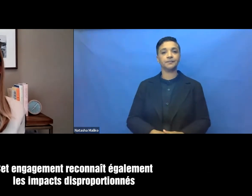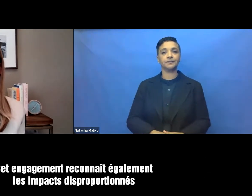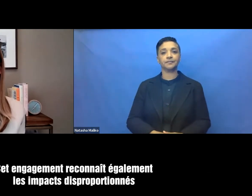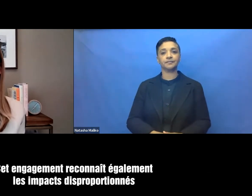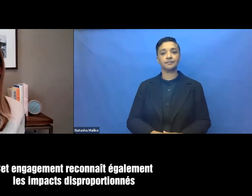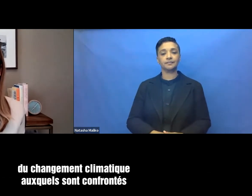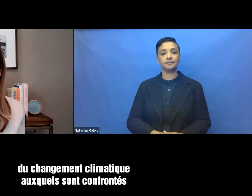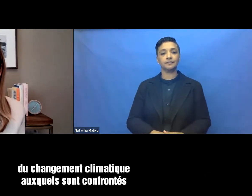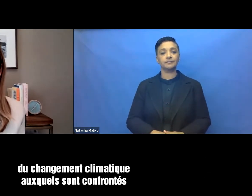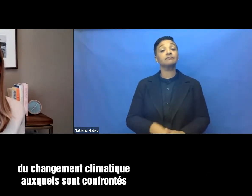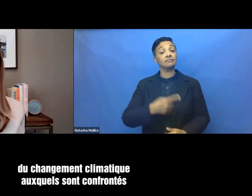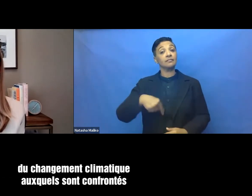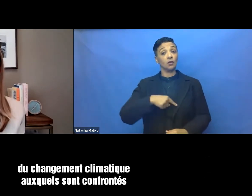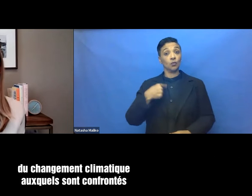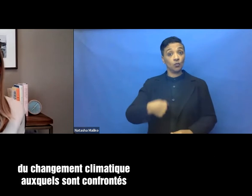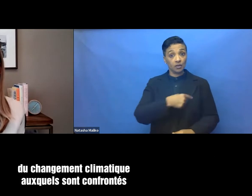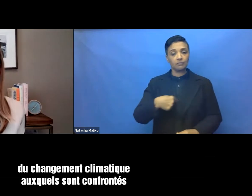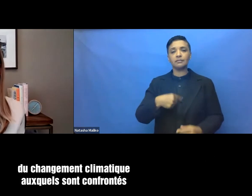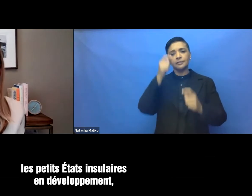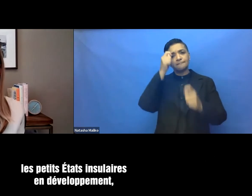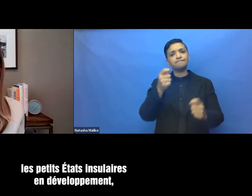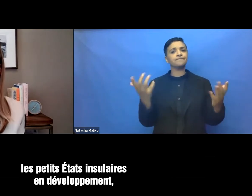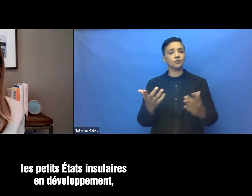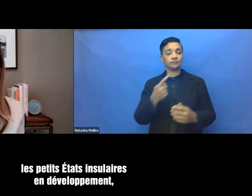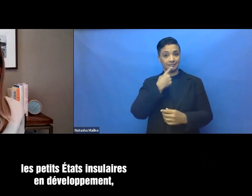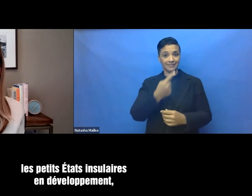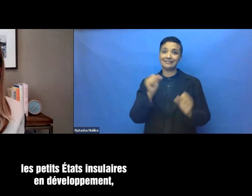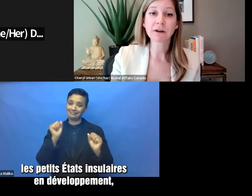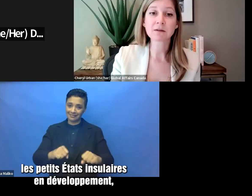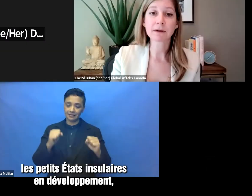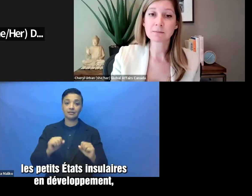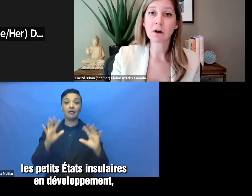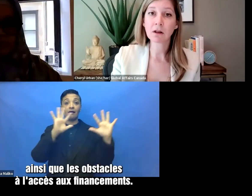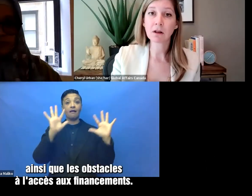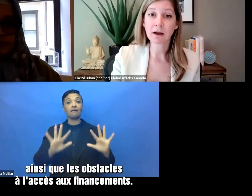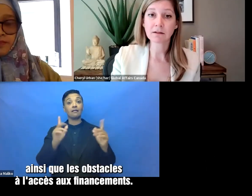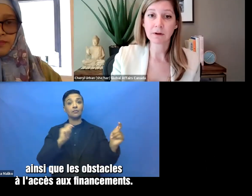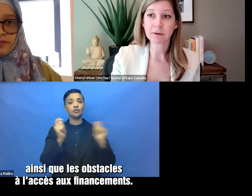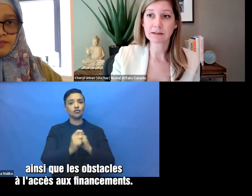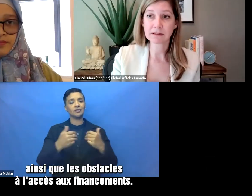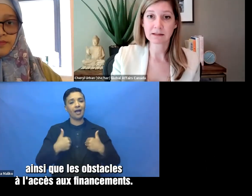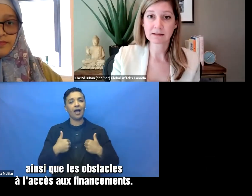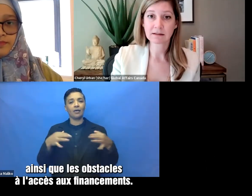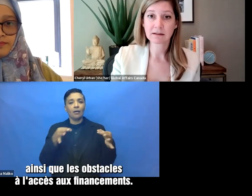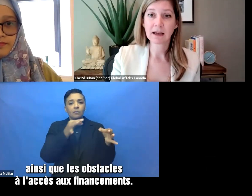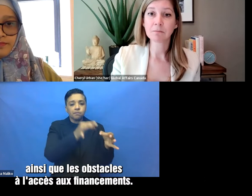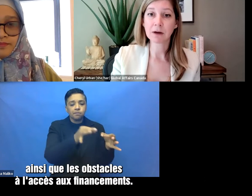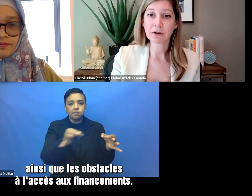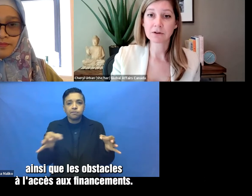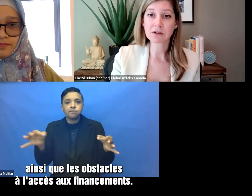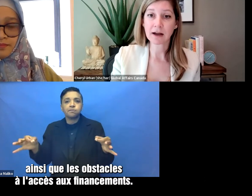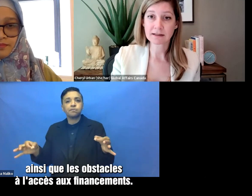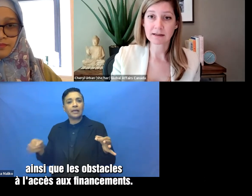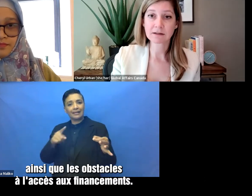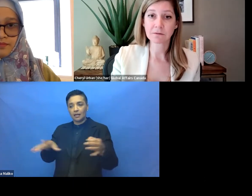sexes. Cet engagement reconnaît également les impacts disproportionnés du changement climatique auxquels sont confrontés les petits